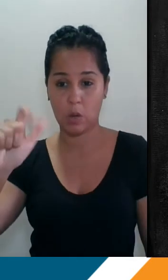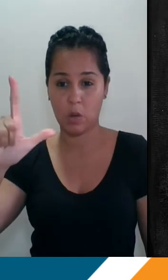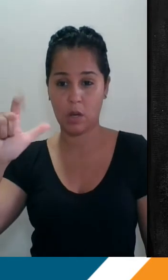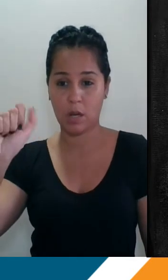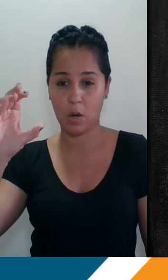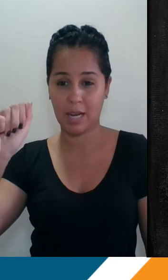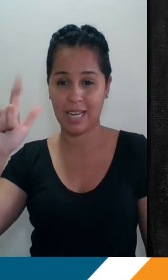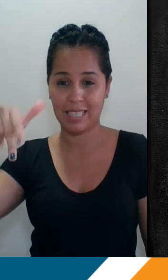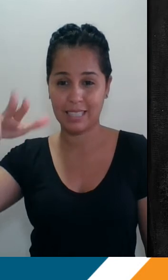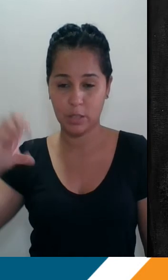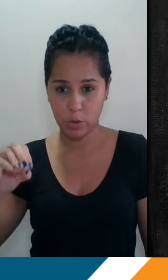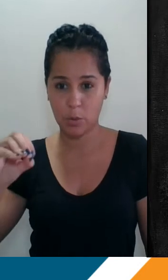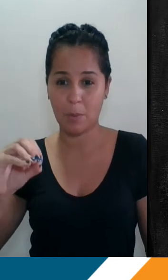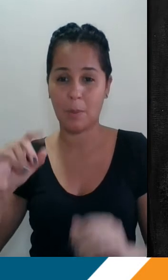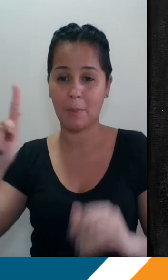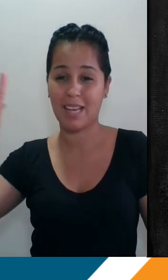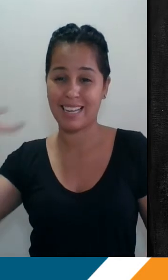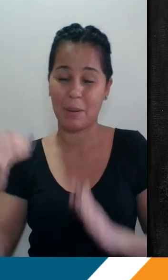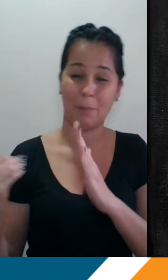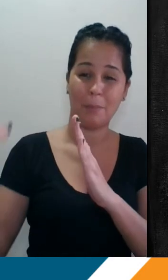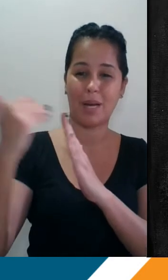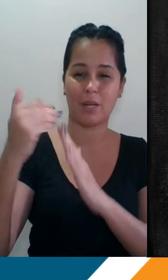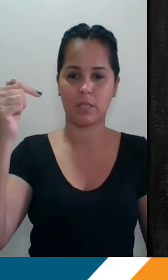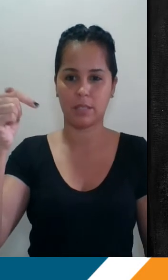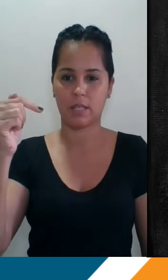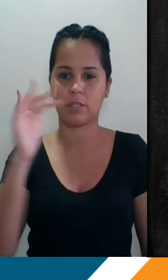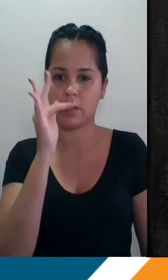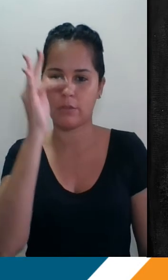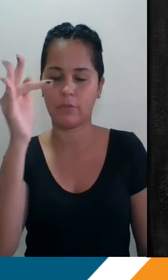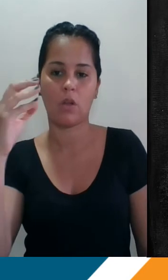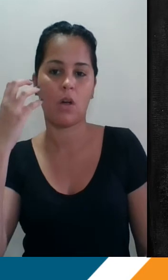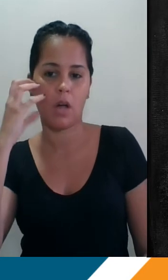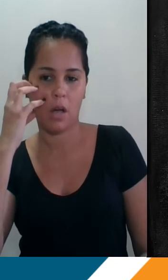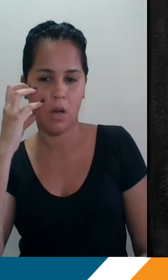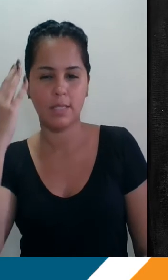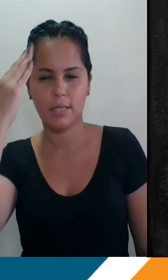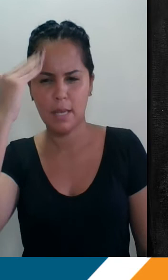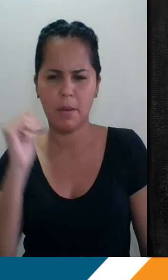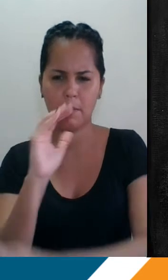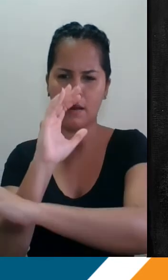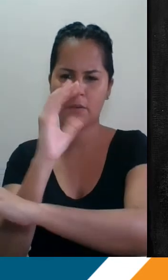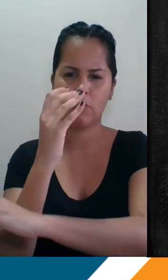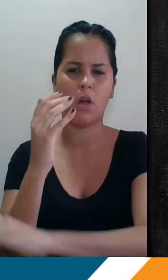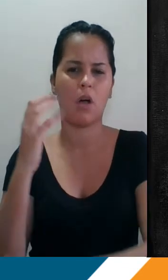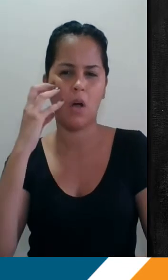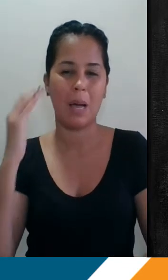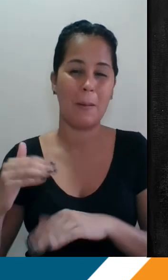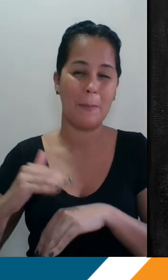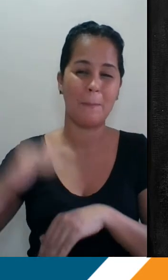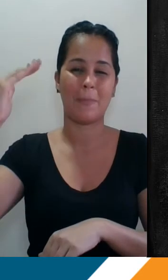um pH maior do que 7, a flor vai ser rosa. Considere que a hidrangea cor-de-rosa mais